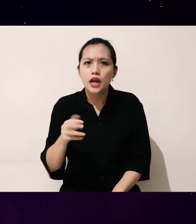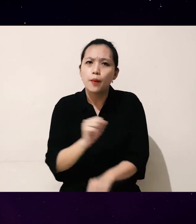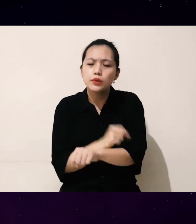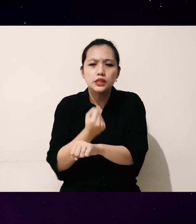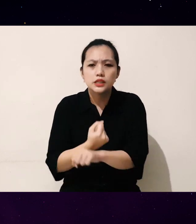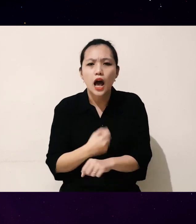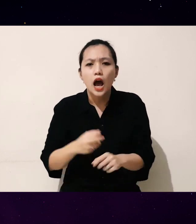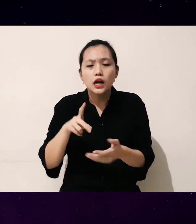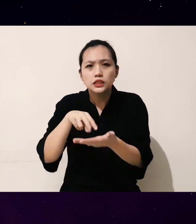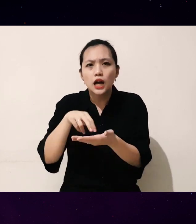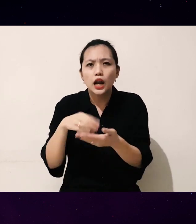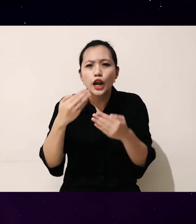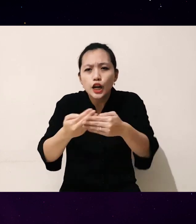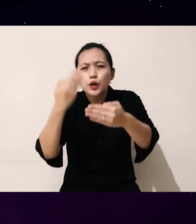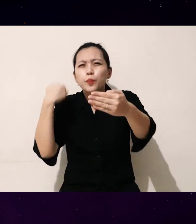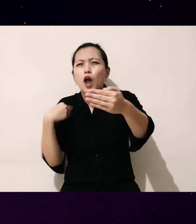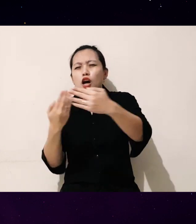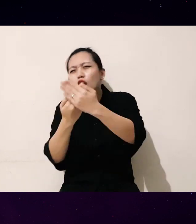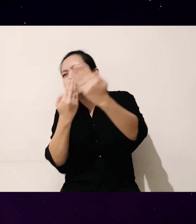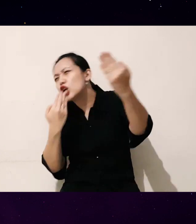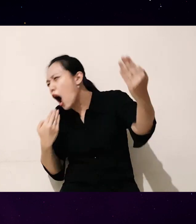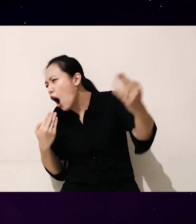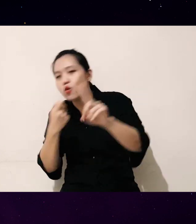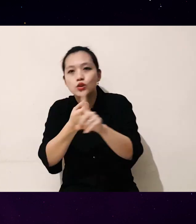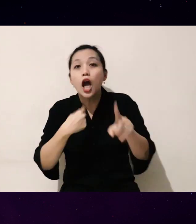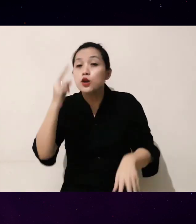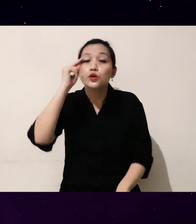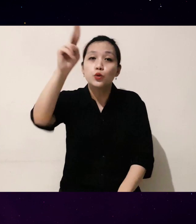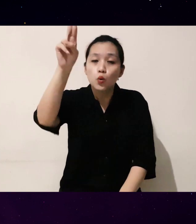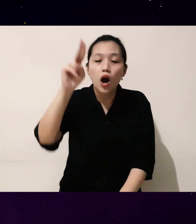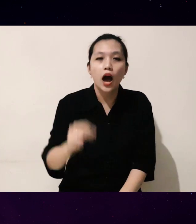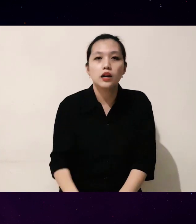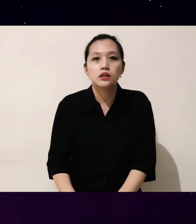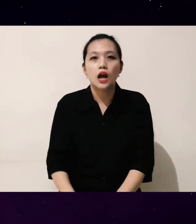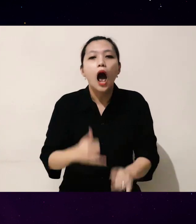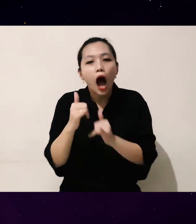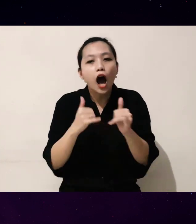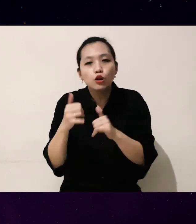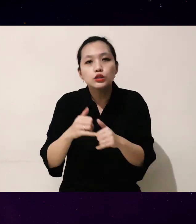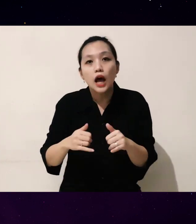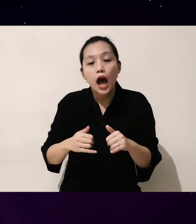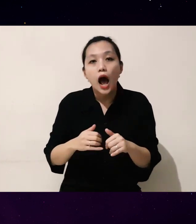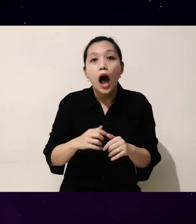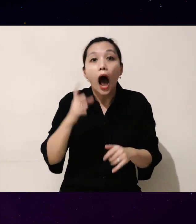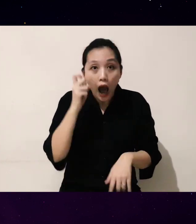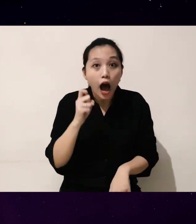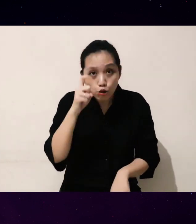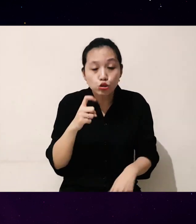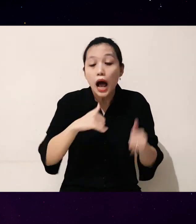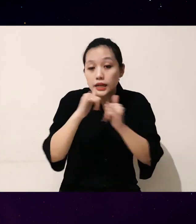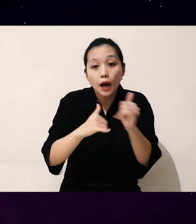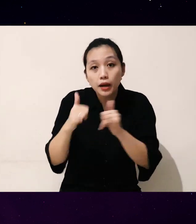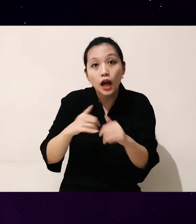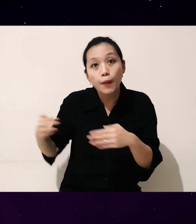kita menunjukkan bahwa kita tidak serius mengikuti Tuhan. Kita bermalas-malasan, kita tidak menghargai apa yang Tuhan ingin